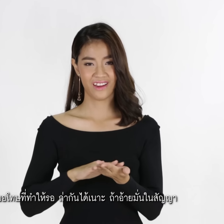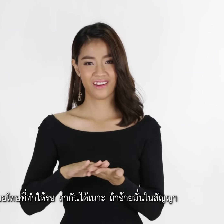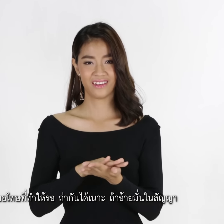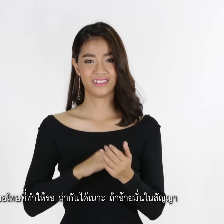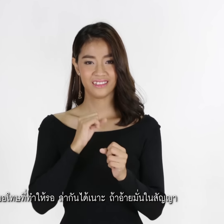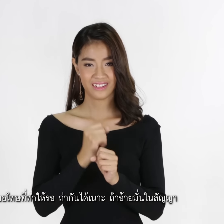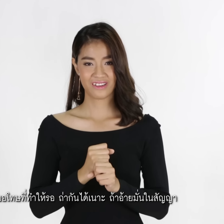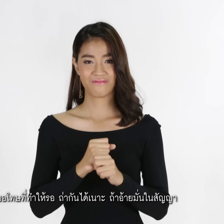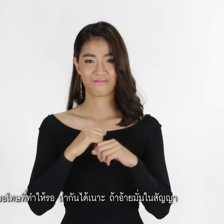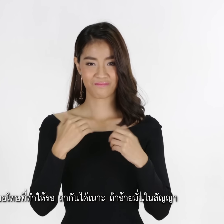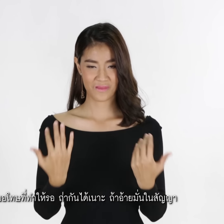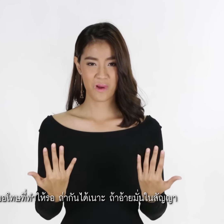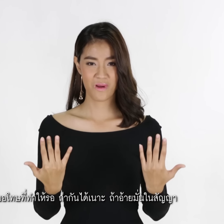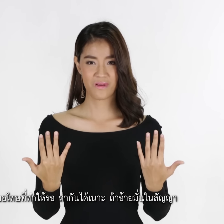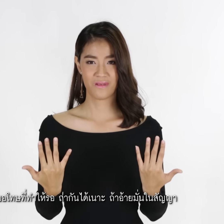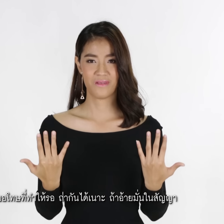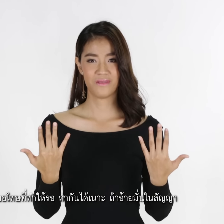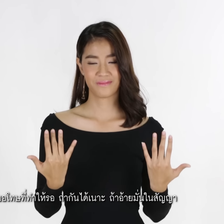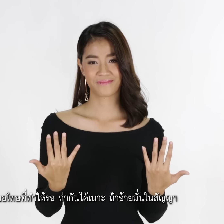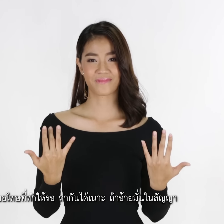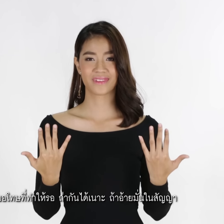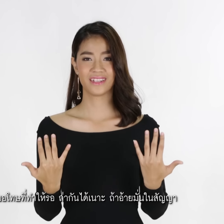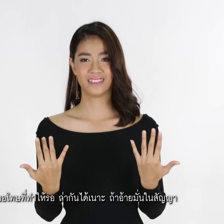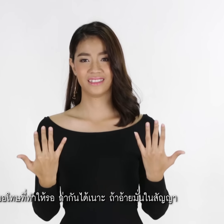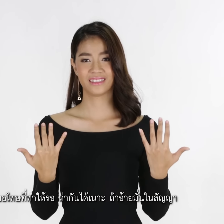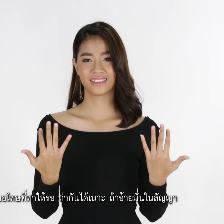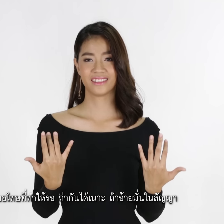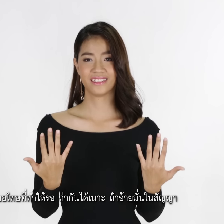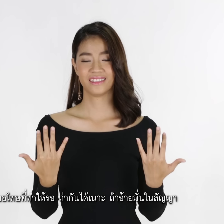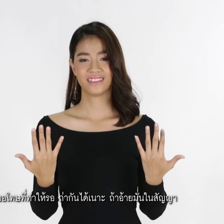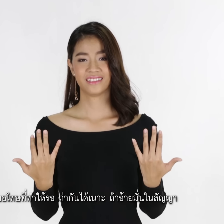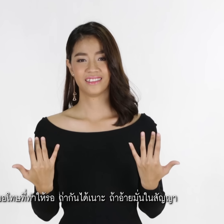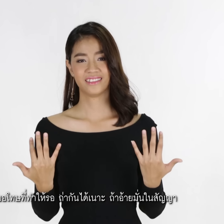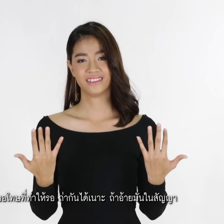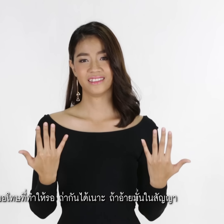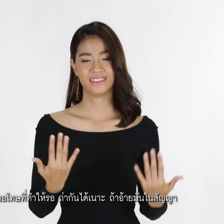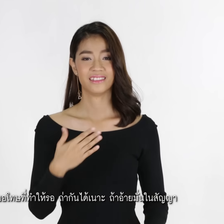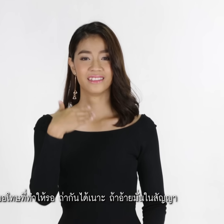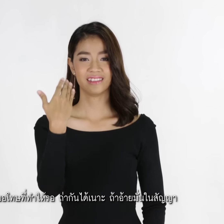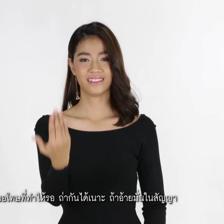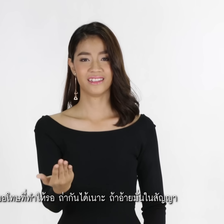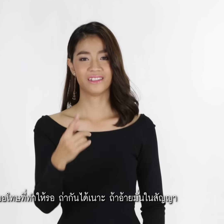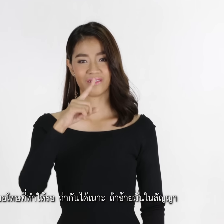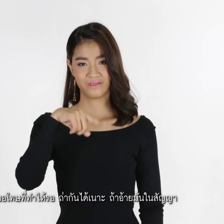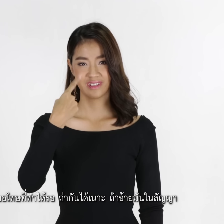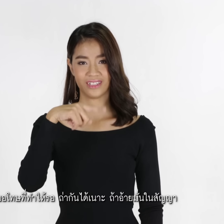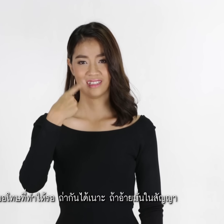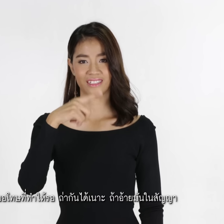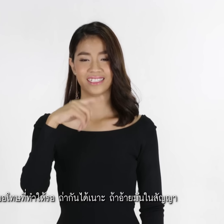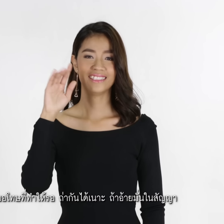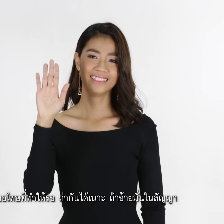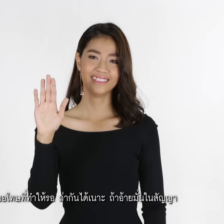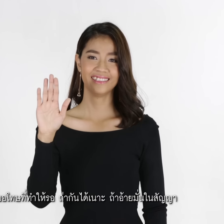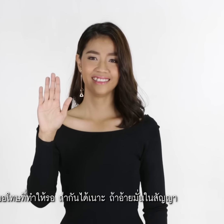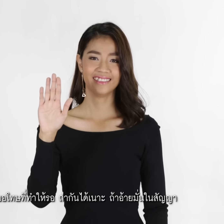ขอโทษที่ทำให้รอถ้ากันได้เนาะถ้าอายมันในสั